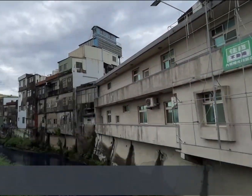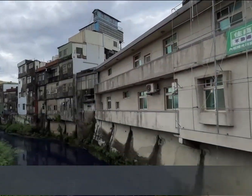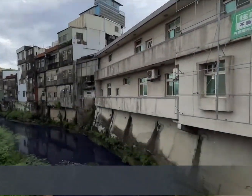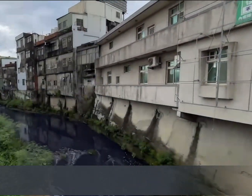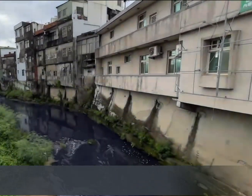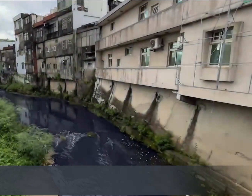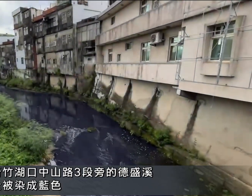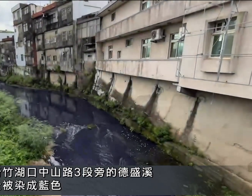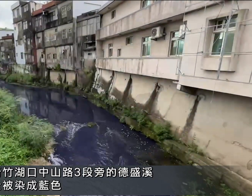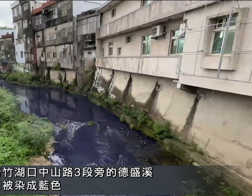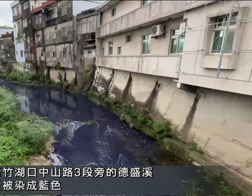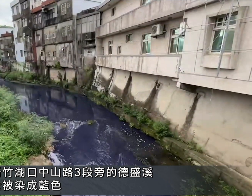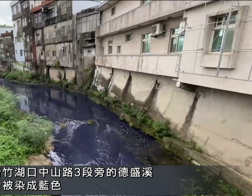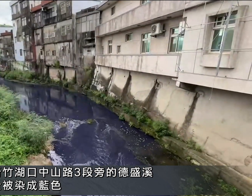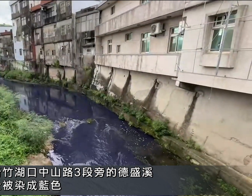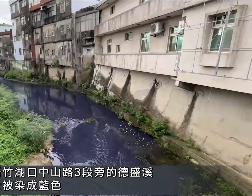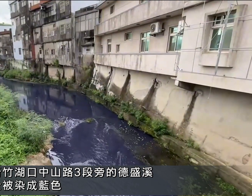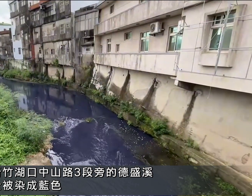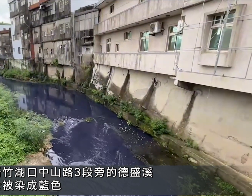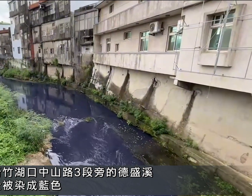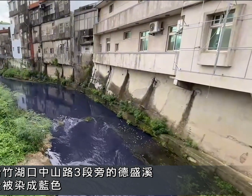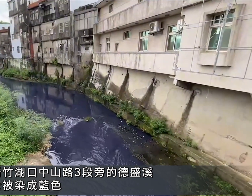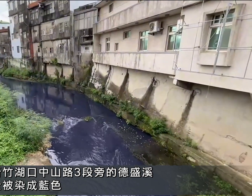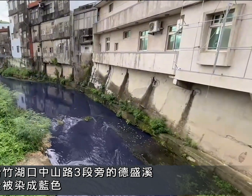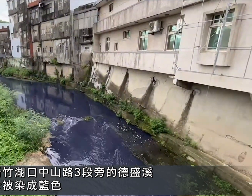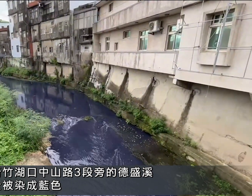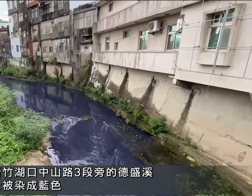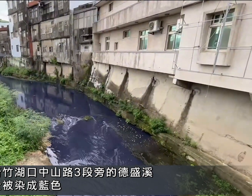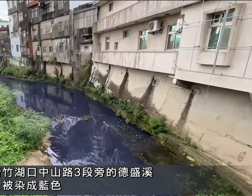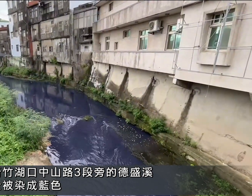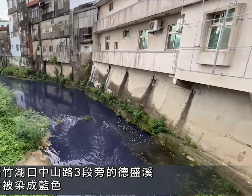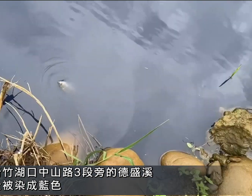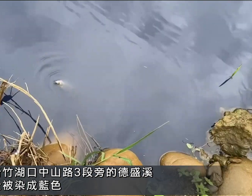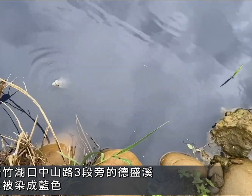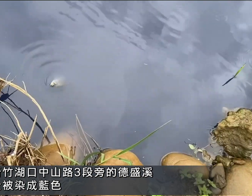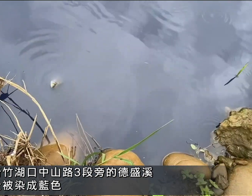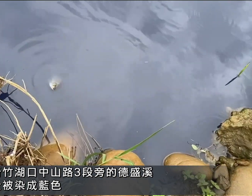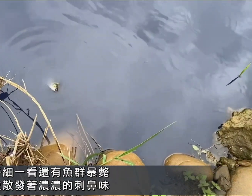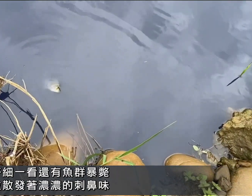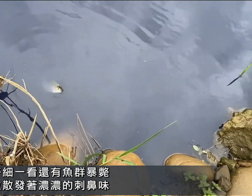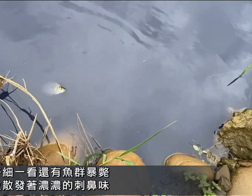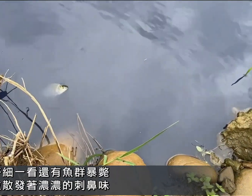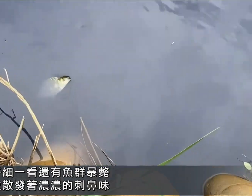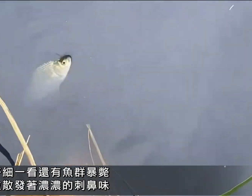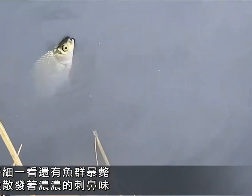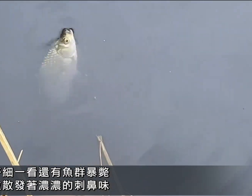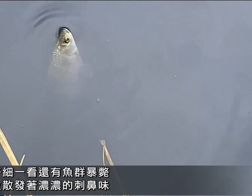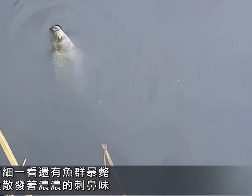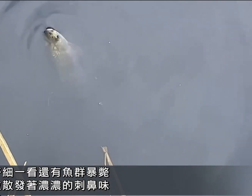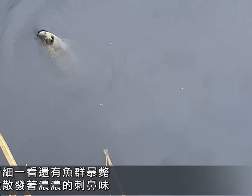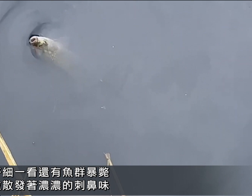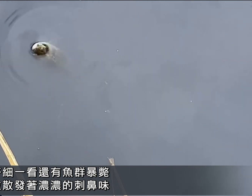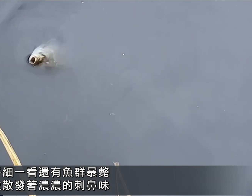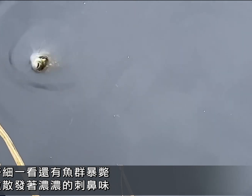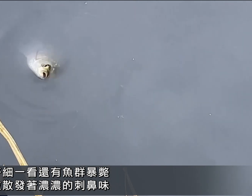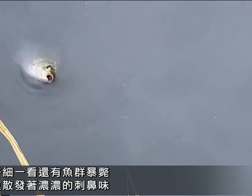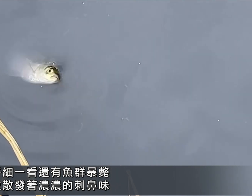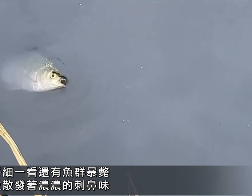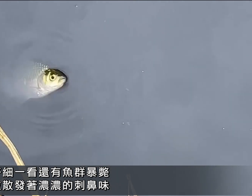新竹湖口中山路3段旁的德胜溪全被染成蓝色，仔细一看，还有鱼群暴毙，并散发着浓浓的刺鼻味。